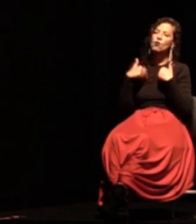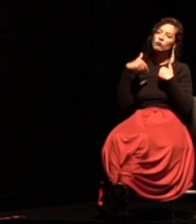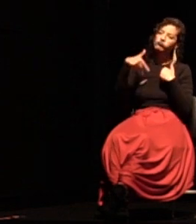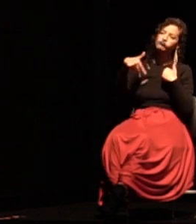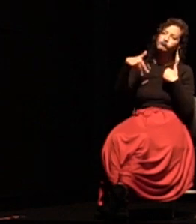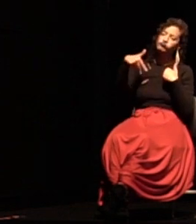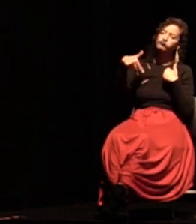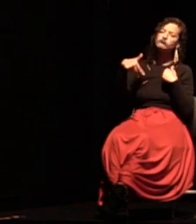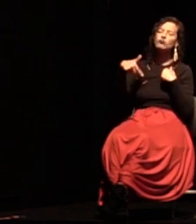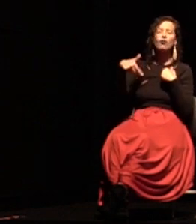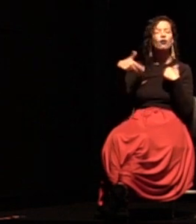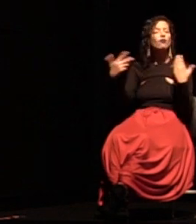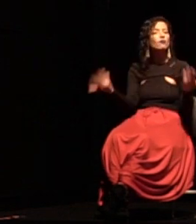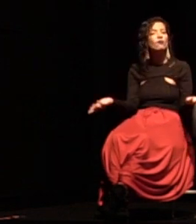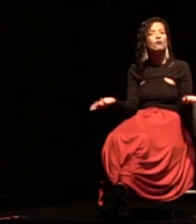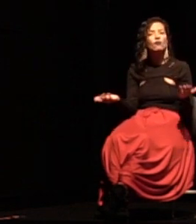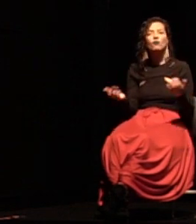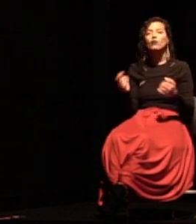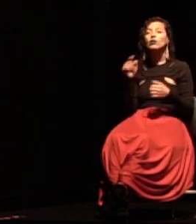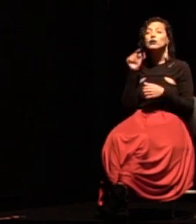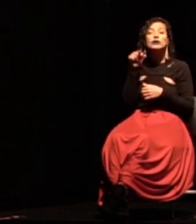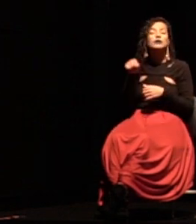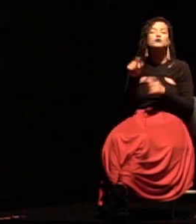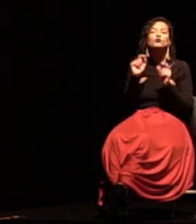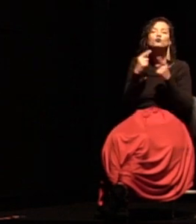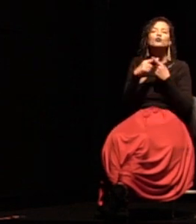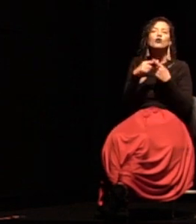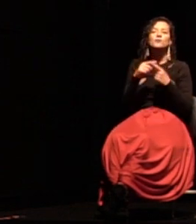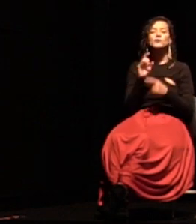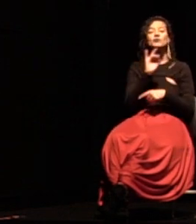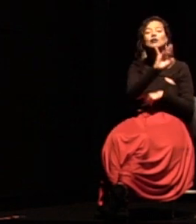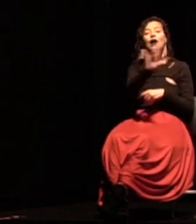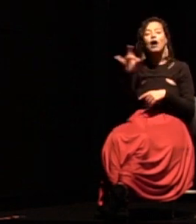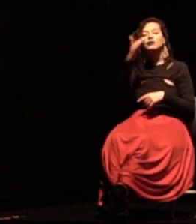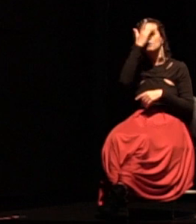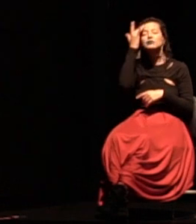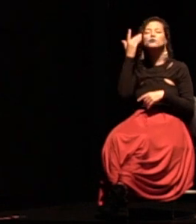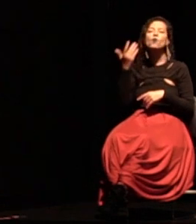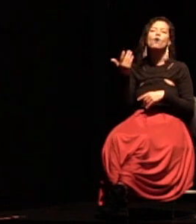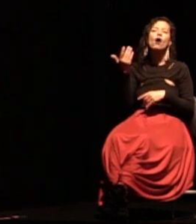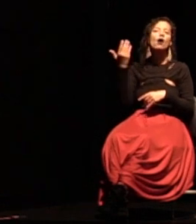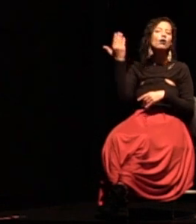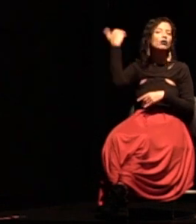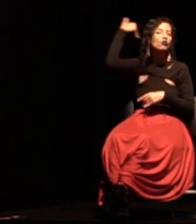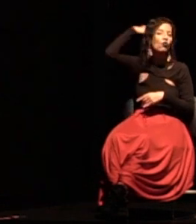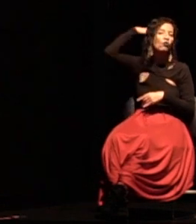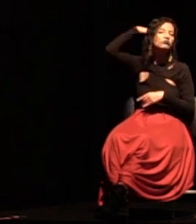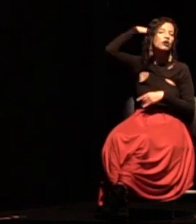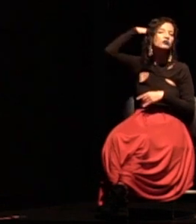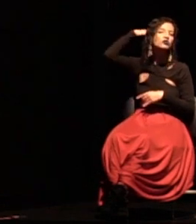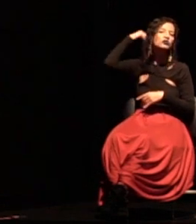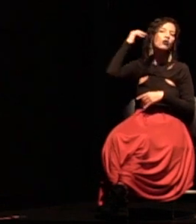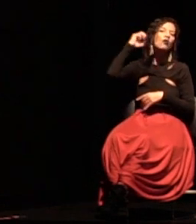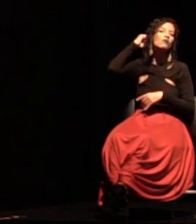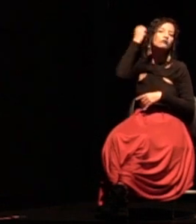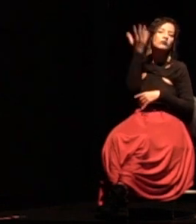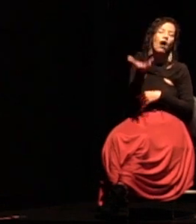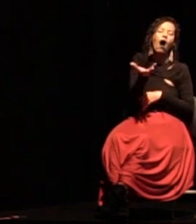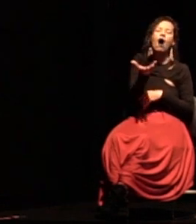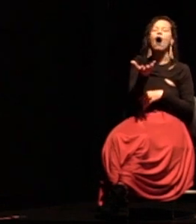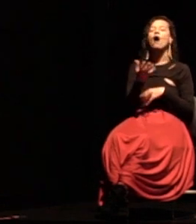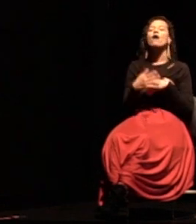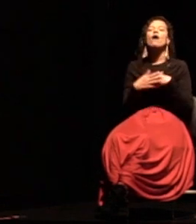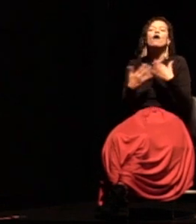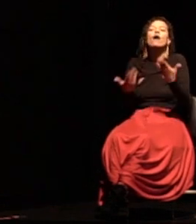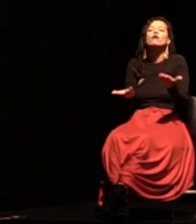com o arquivo inconsciente de cada criatura, que faz com que surja ali